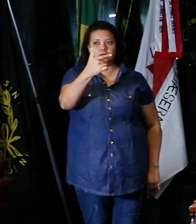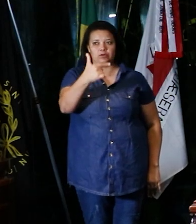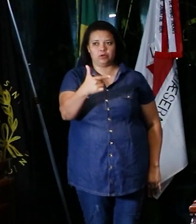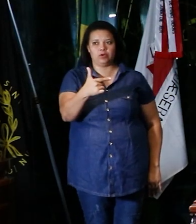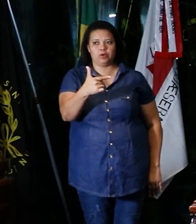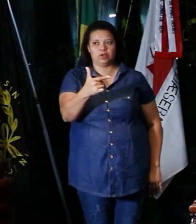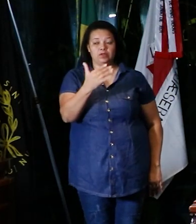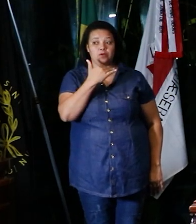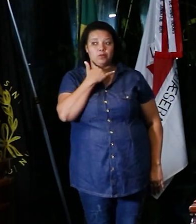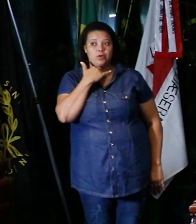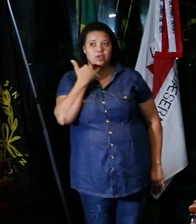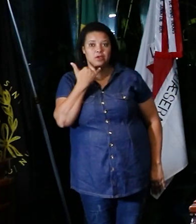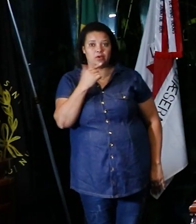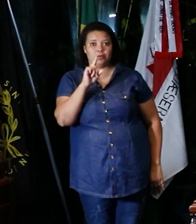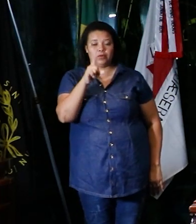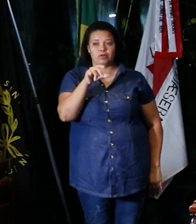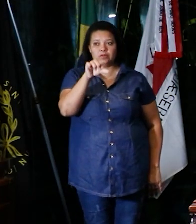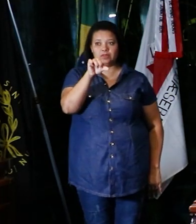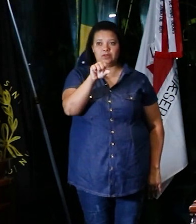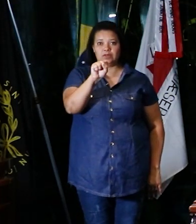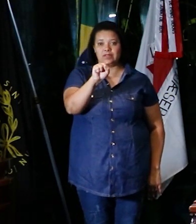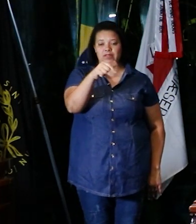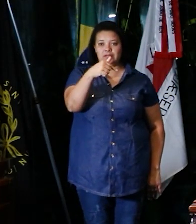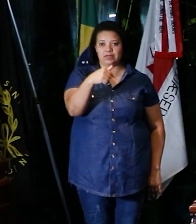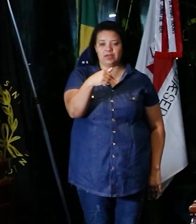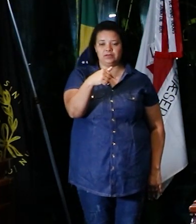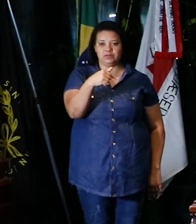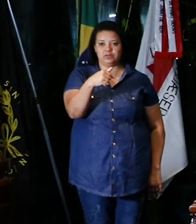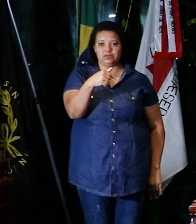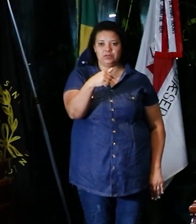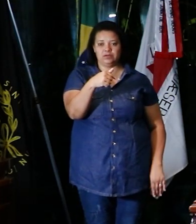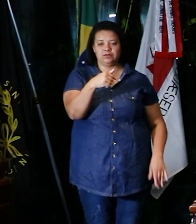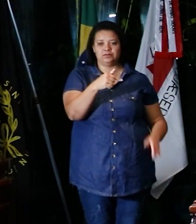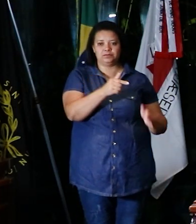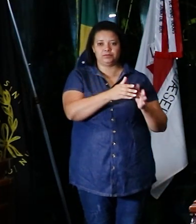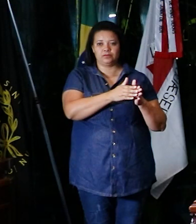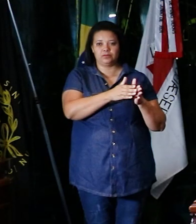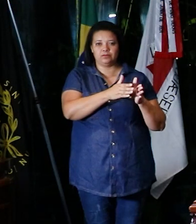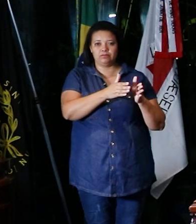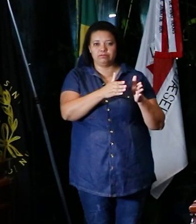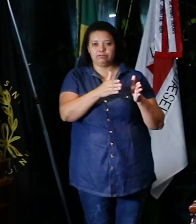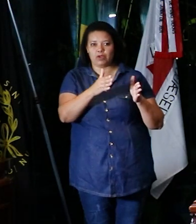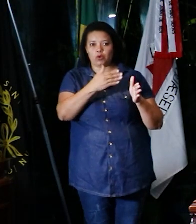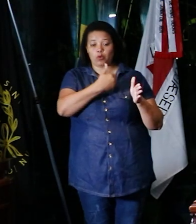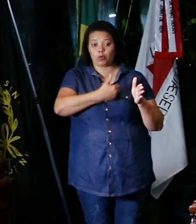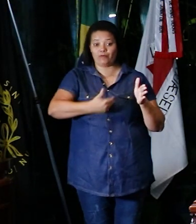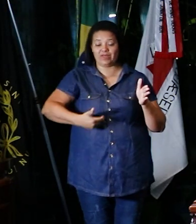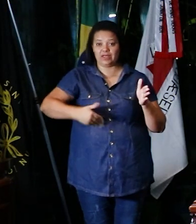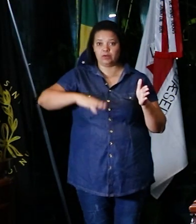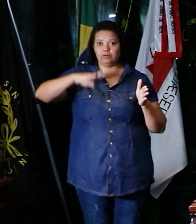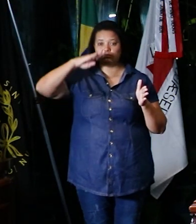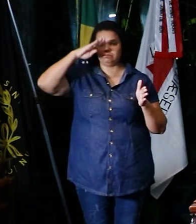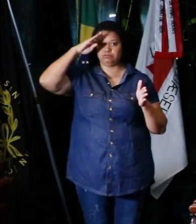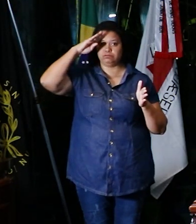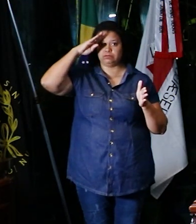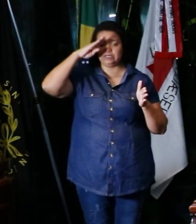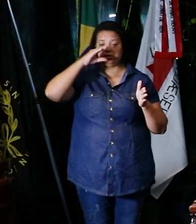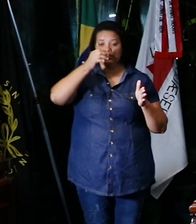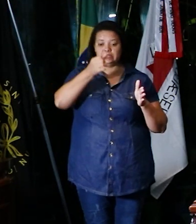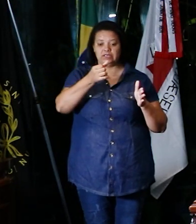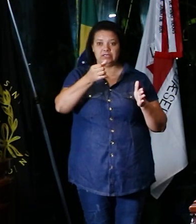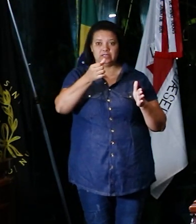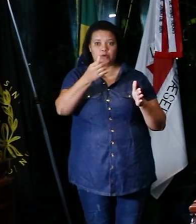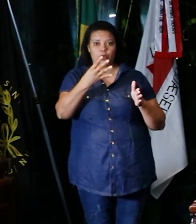1902, né, e faleceu em 1987. Sobre o período do governo militar, né, de 64 a